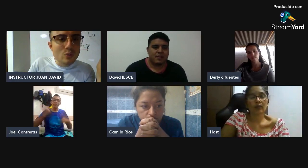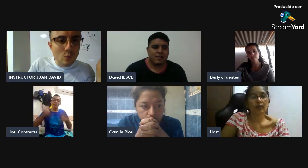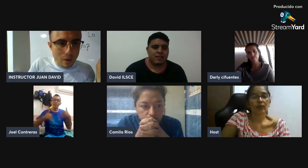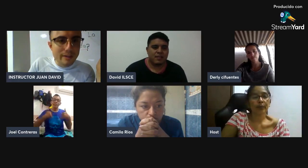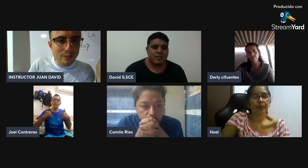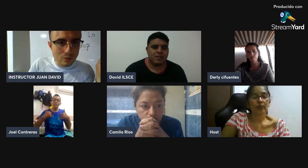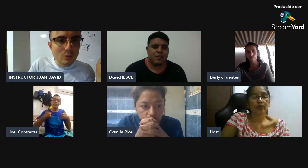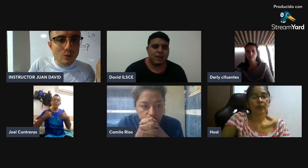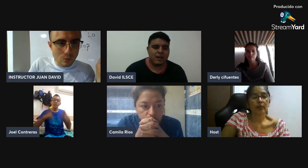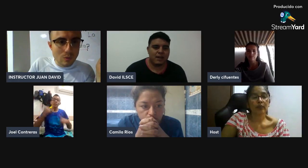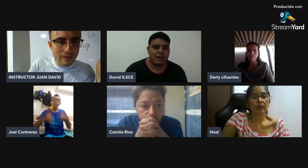jugar